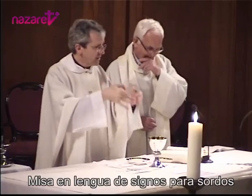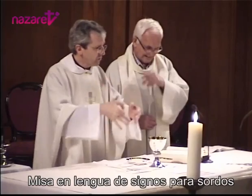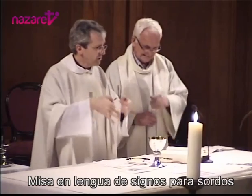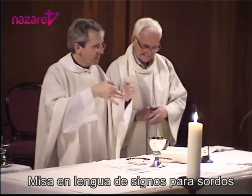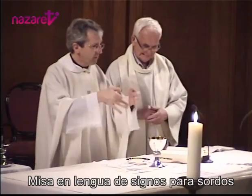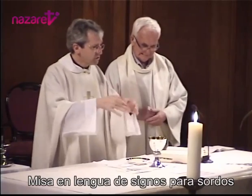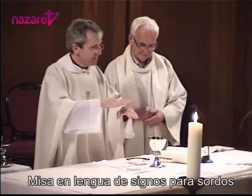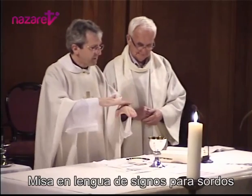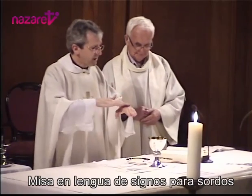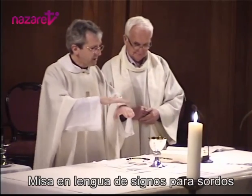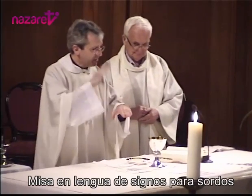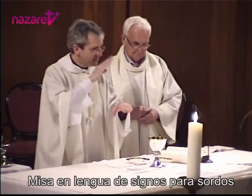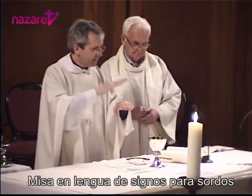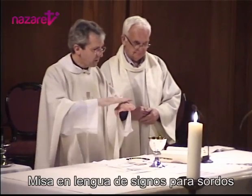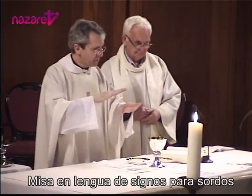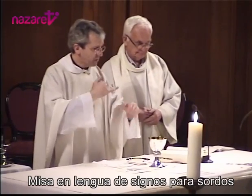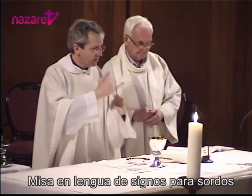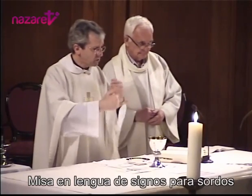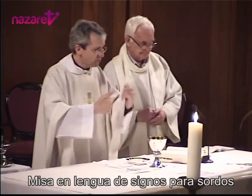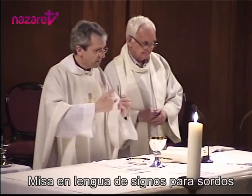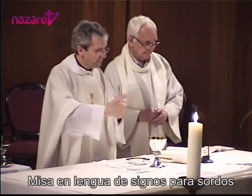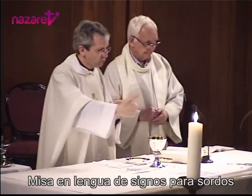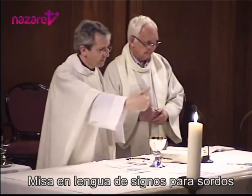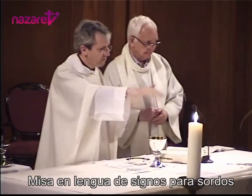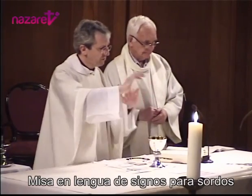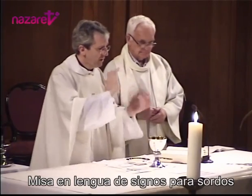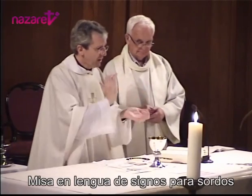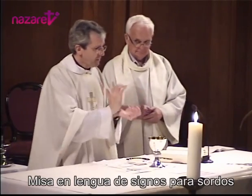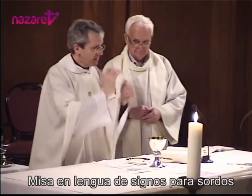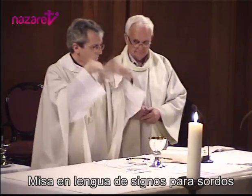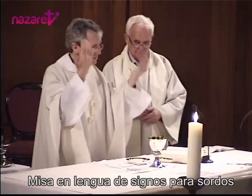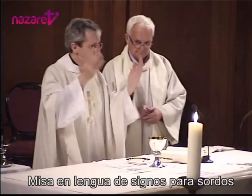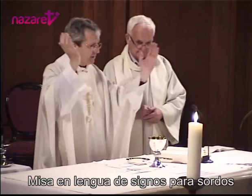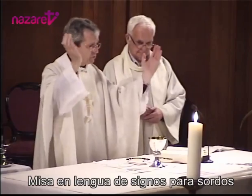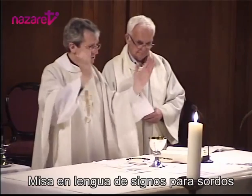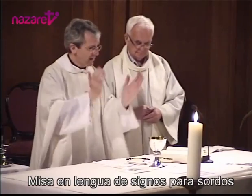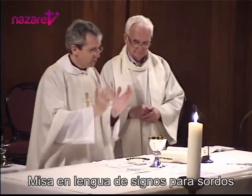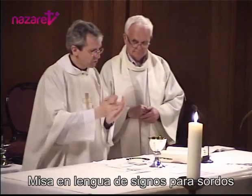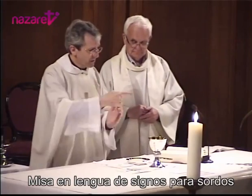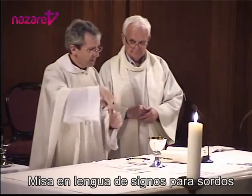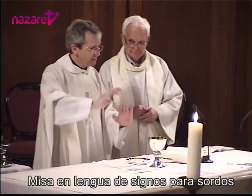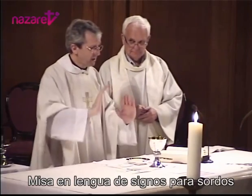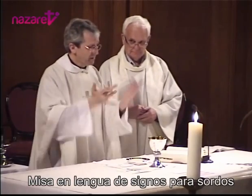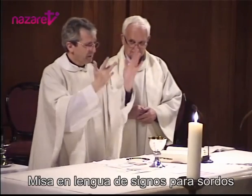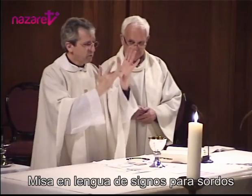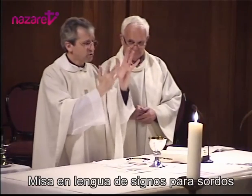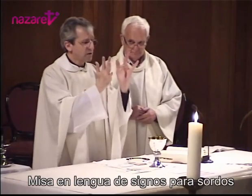misericordia, vivamos siempre libres de pecado y protegidos de toda perturbación, mientras esperamos la gloriosa venida de nuestro